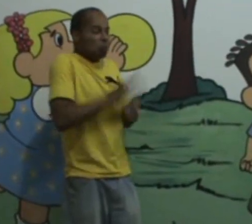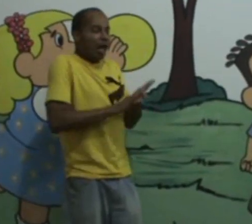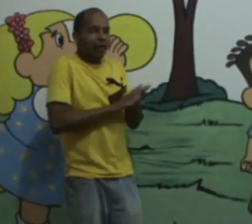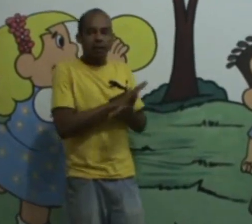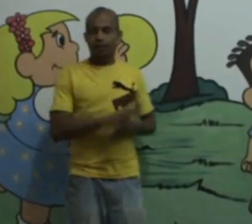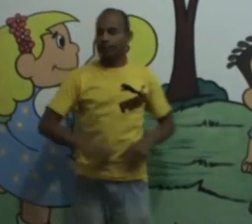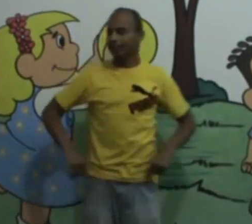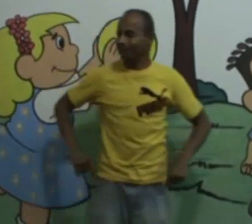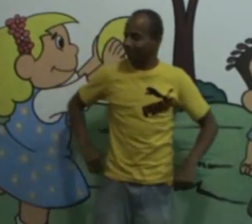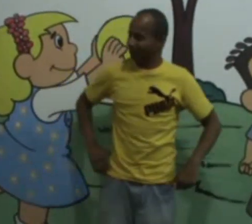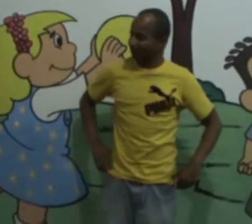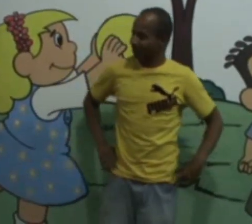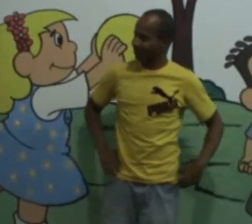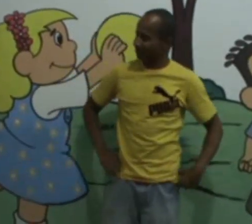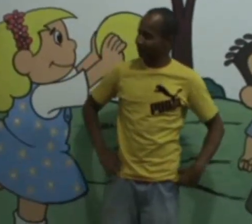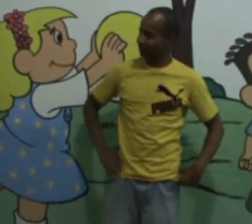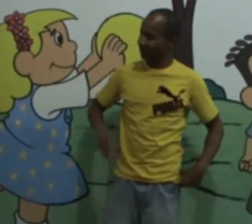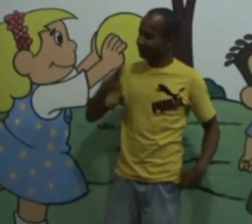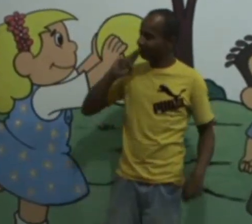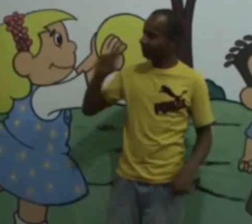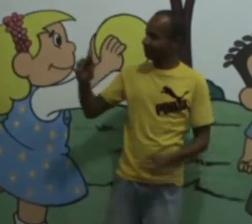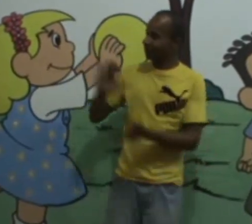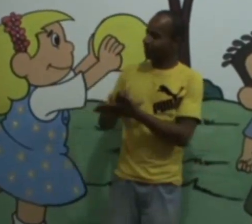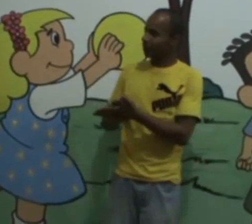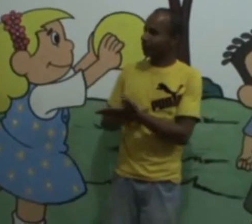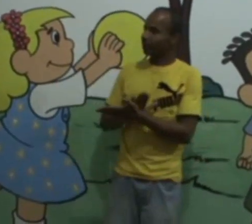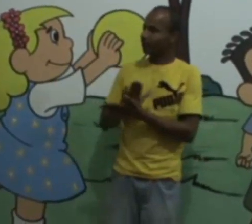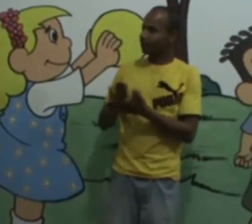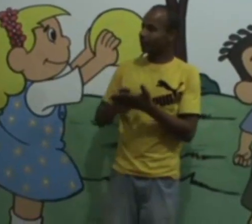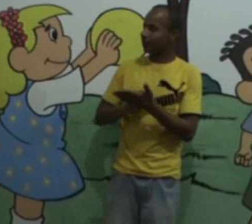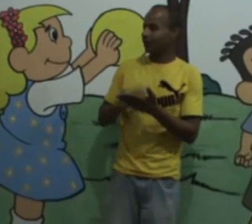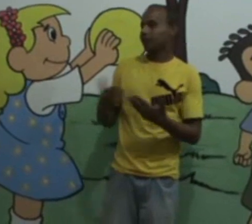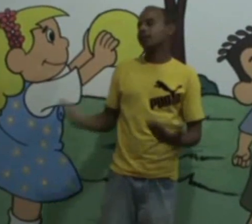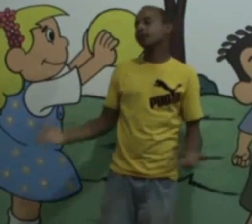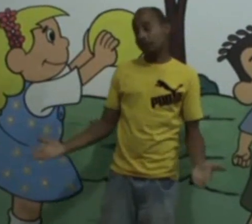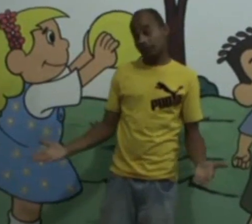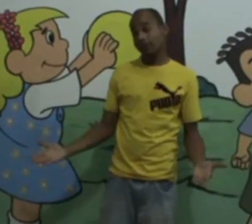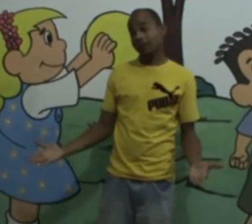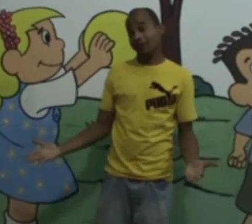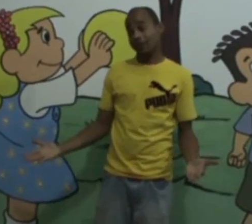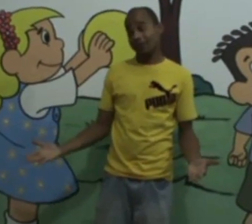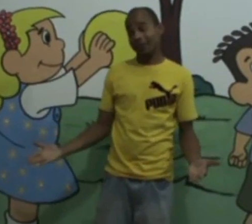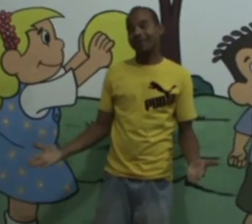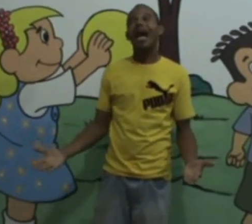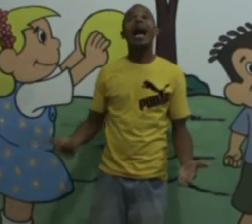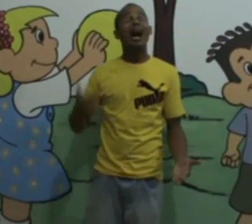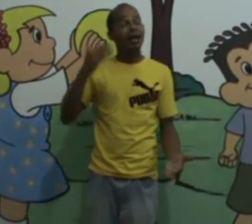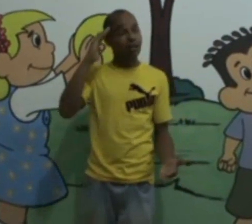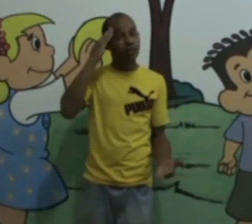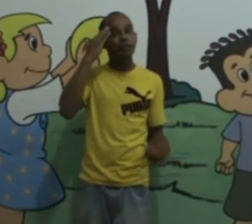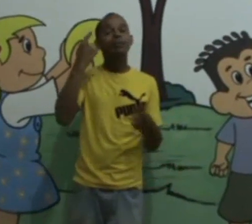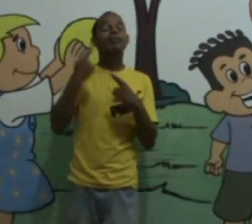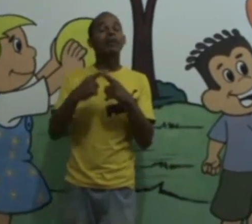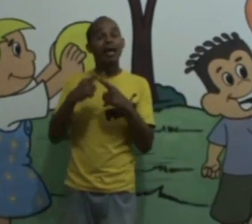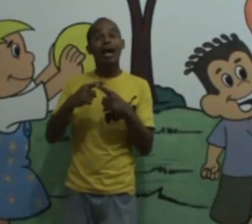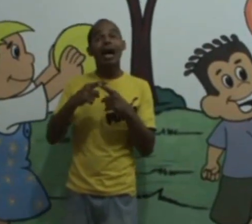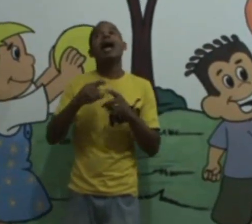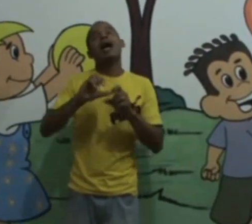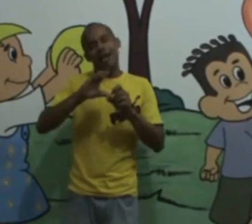não soube o que responder, mas entendi umas coisas. A coisa mais óbvia é que